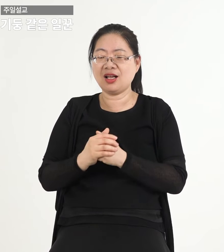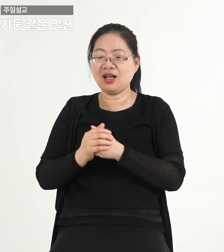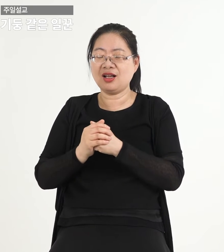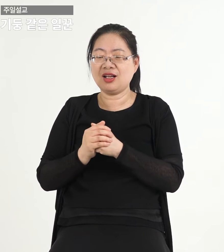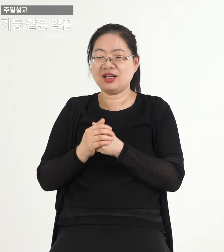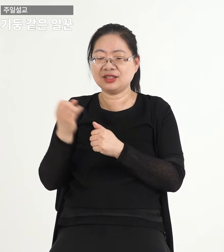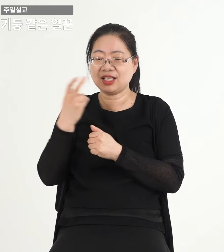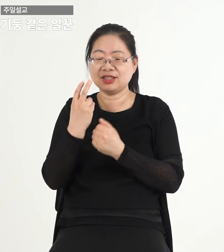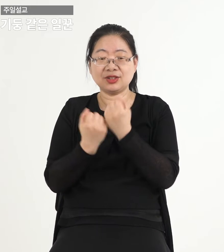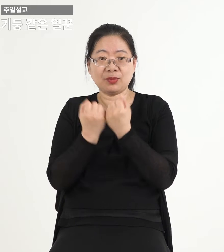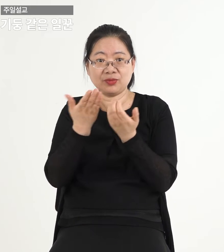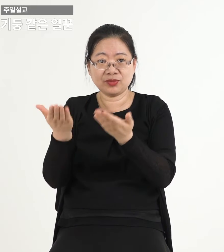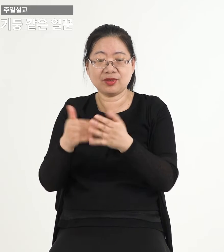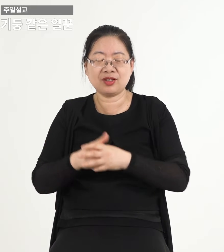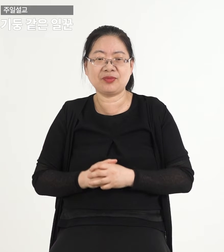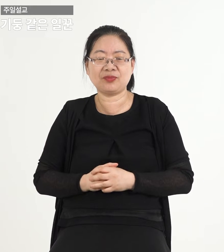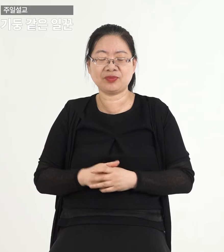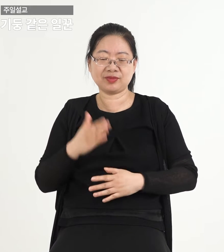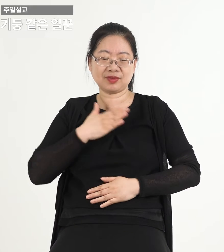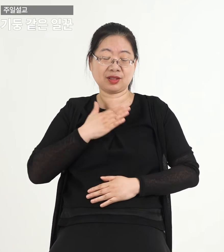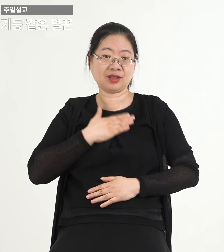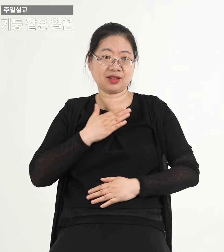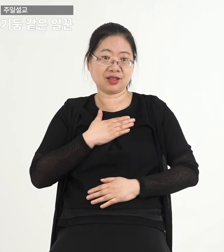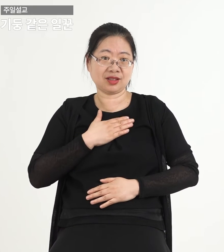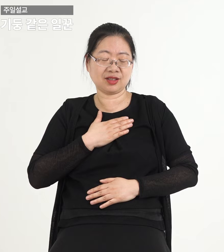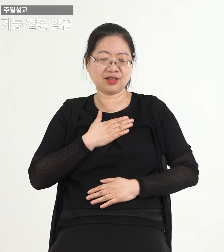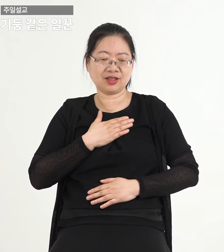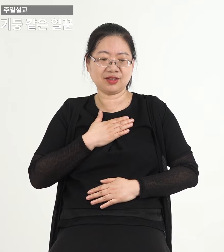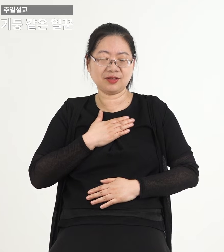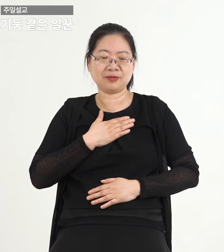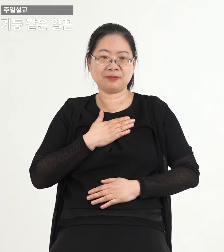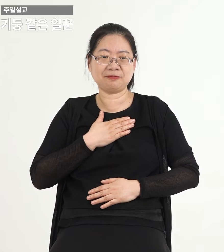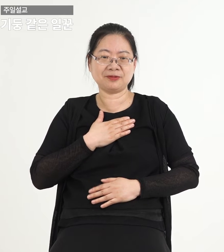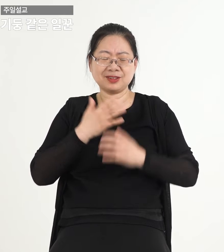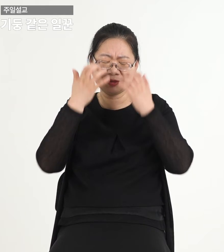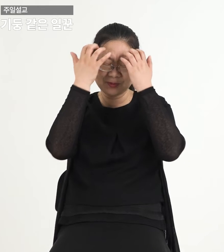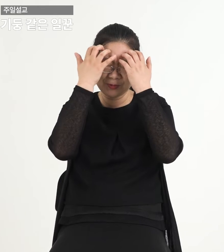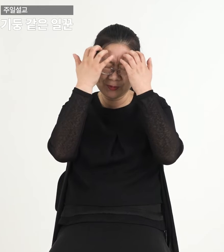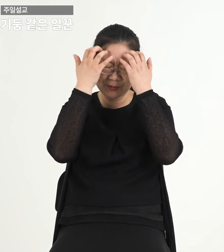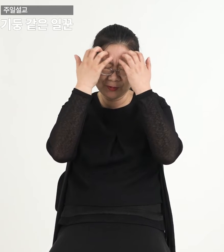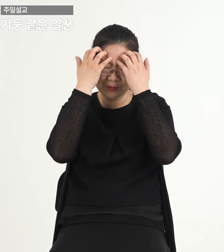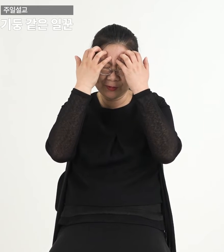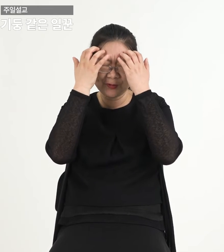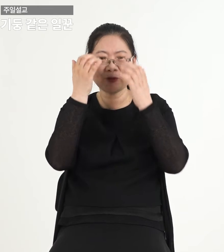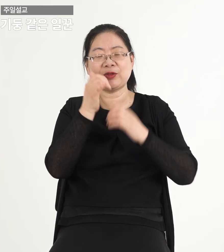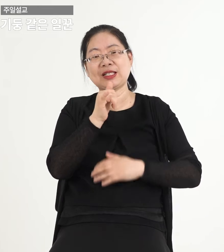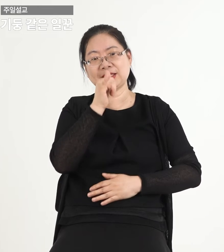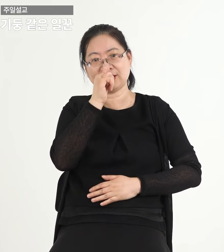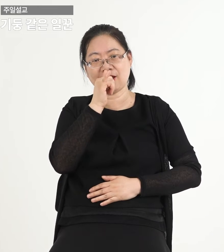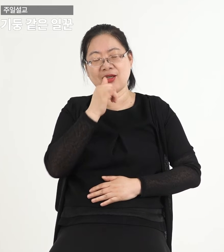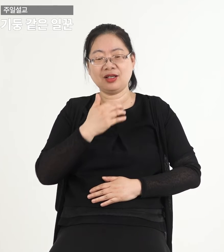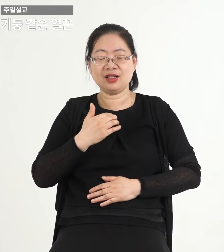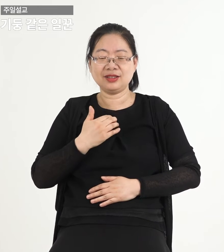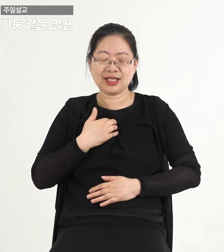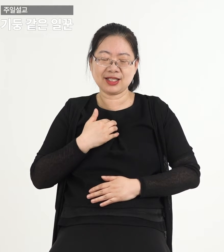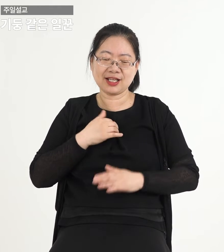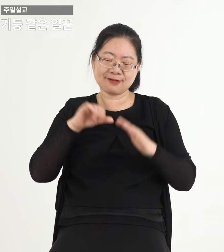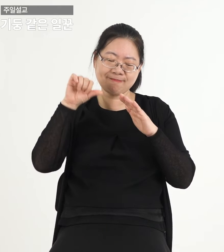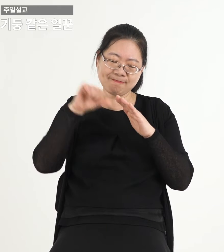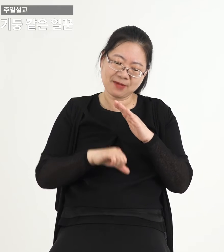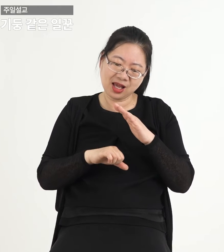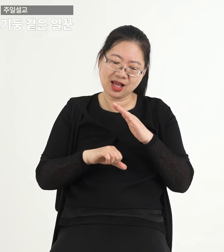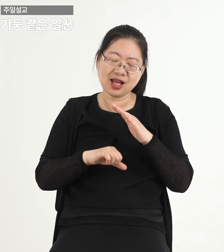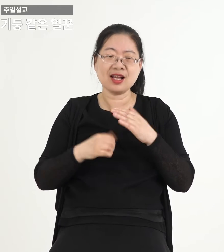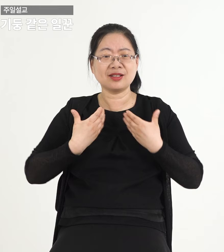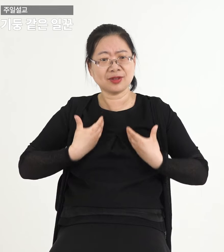신앙생활은 다시 말합니다. 내가 곤고한 상황이든 내가 처절한 실패의